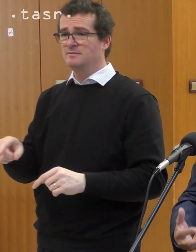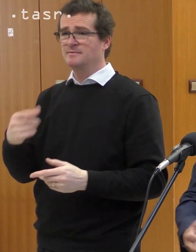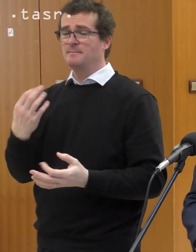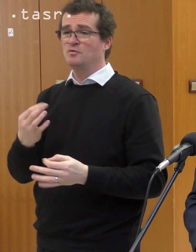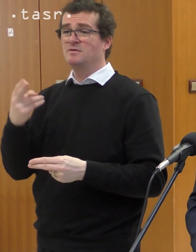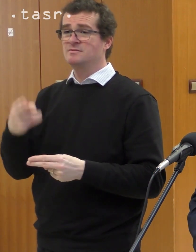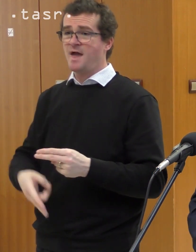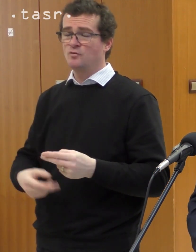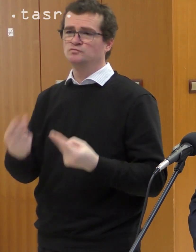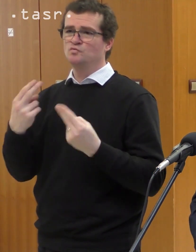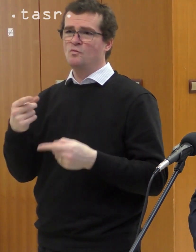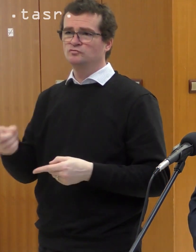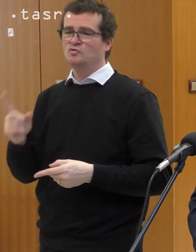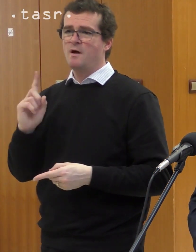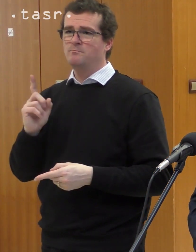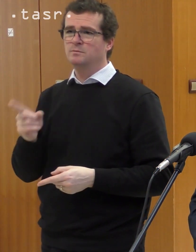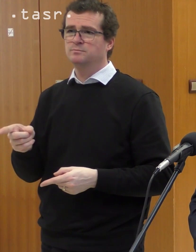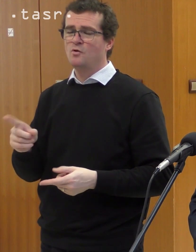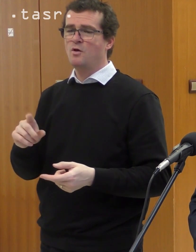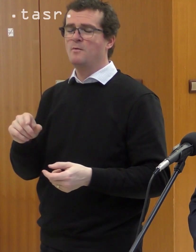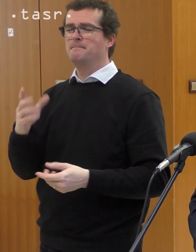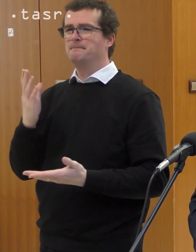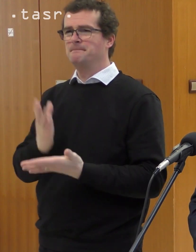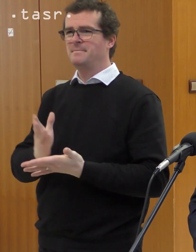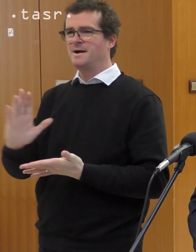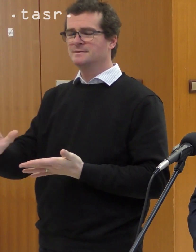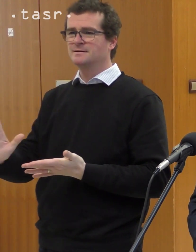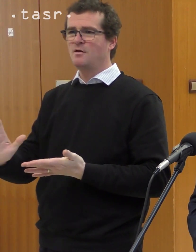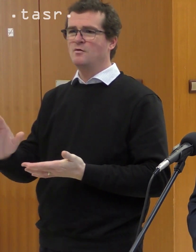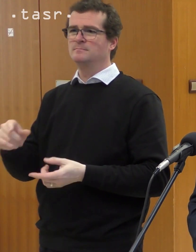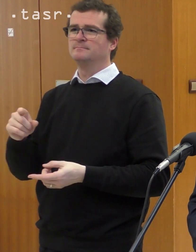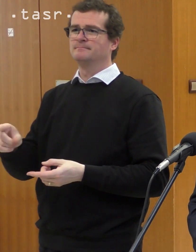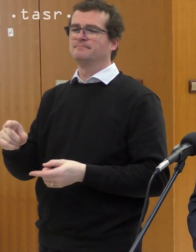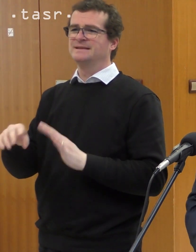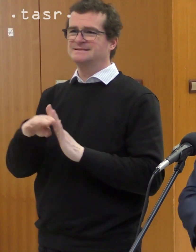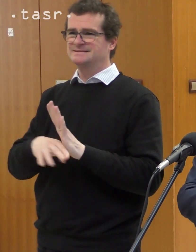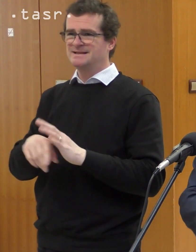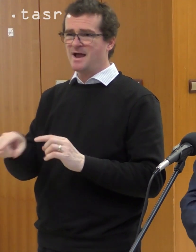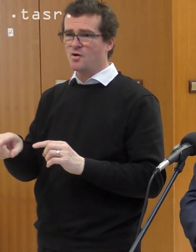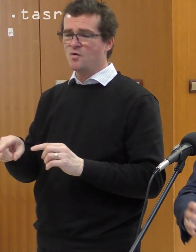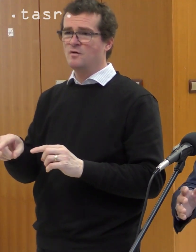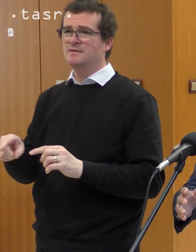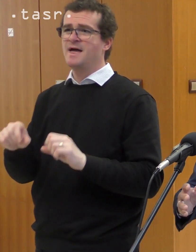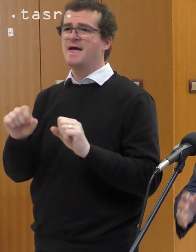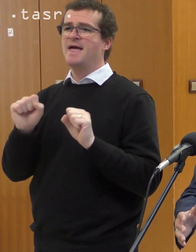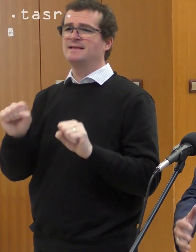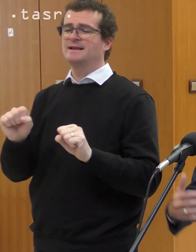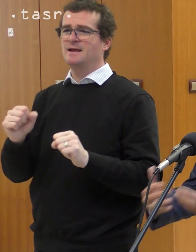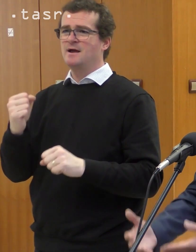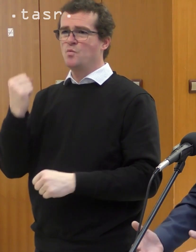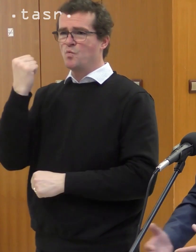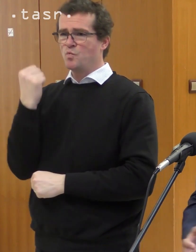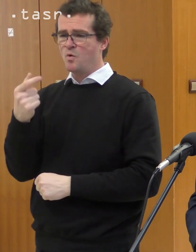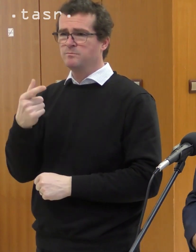na konci je naozaj kľúčové, aby to bolo reflektované a definované legislatívne, energetická chudoba,